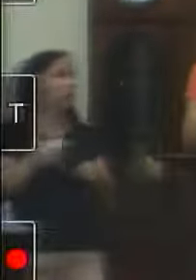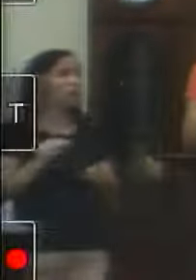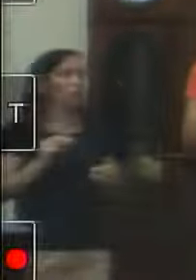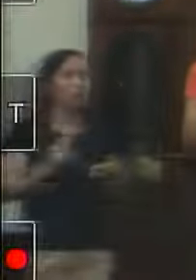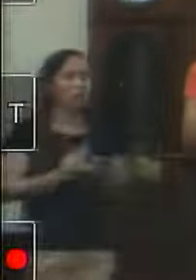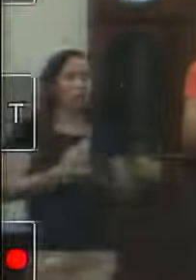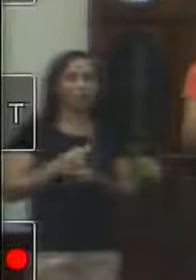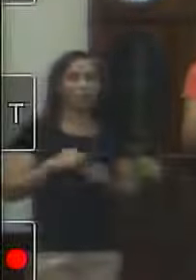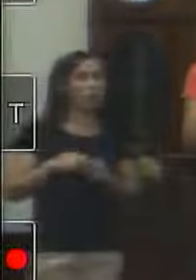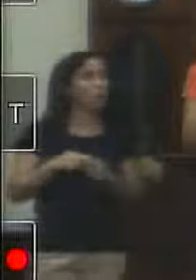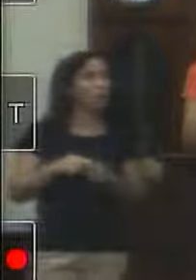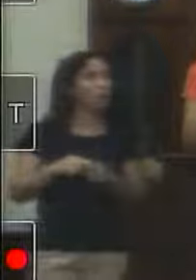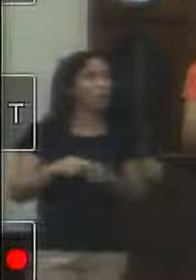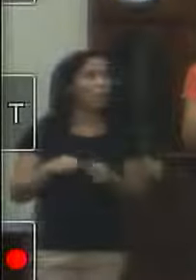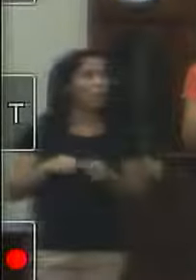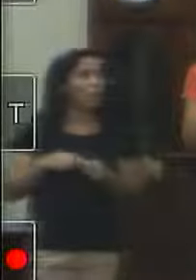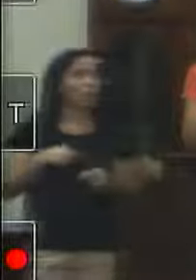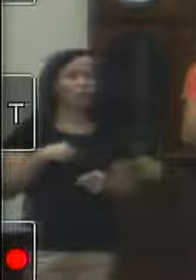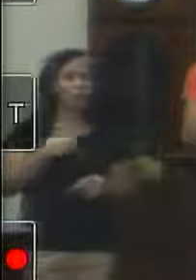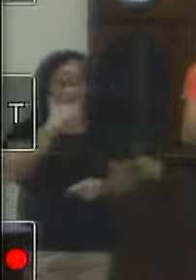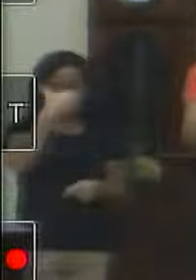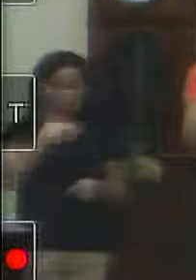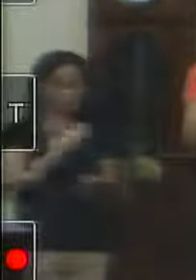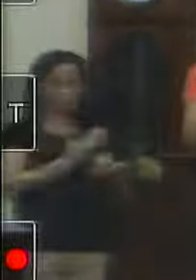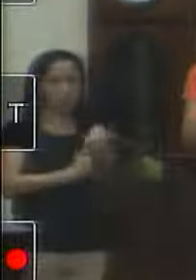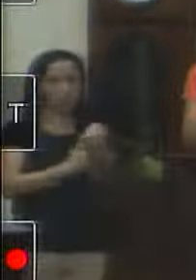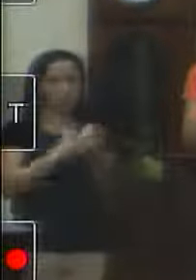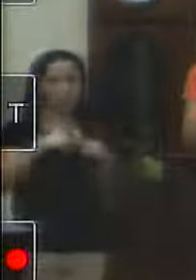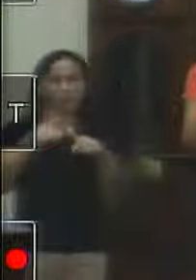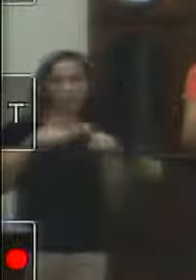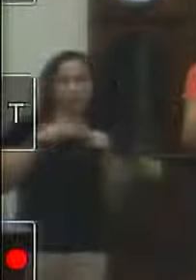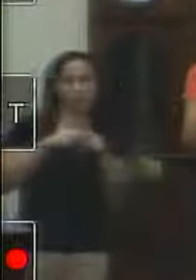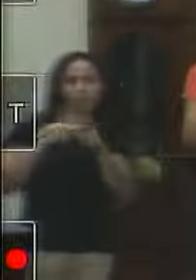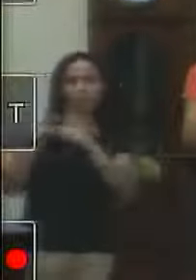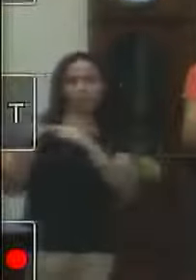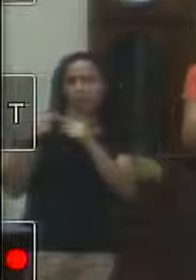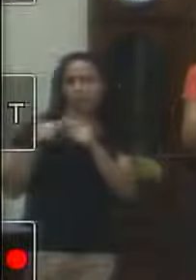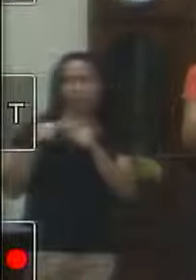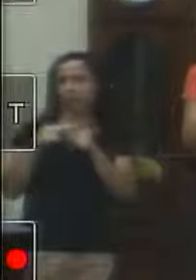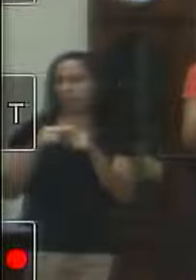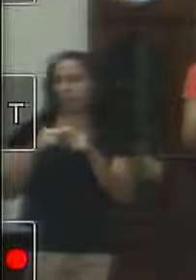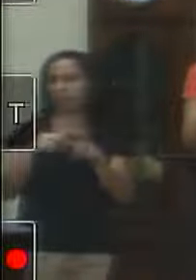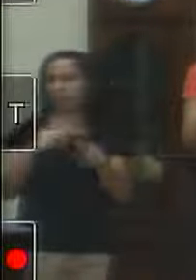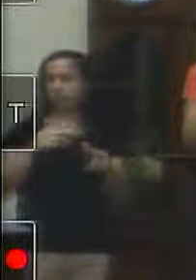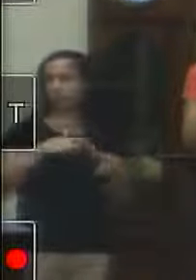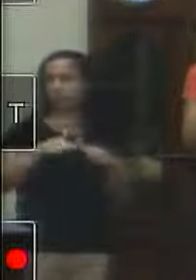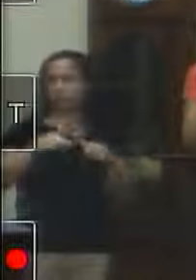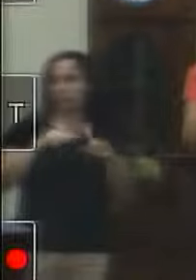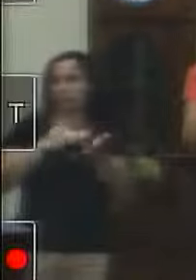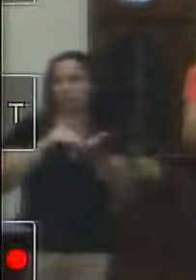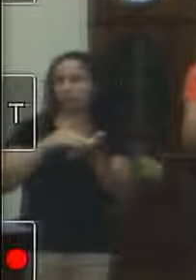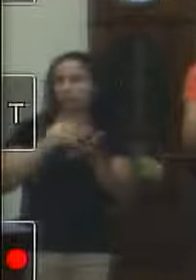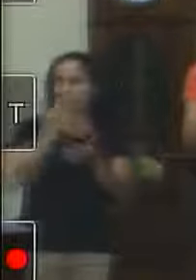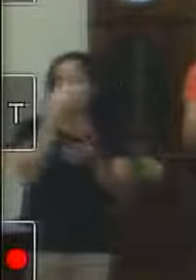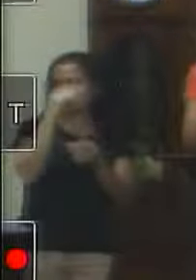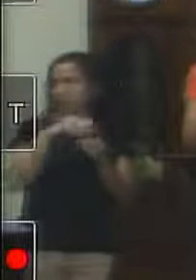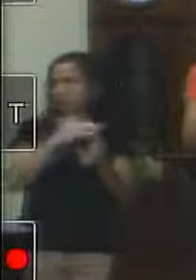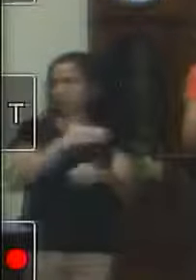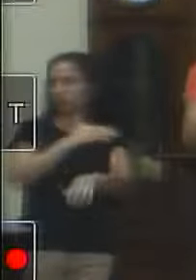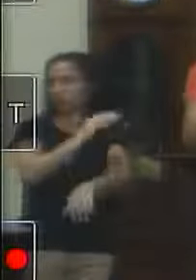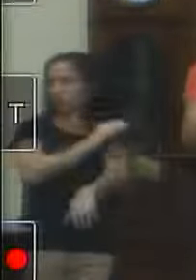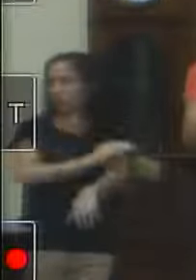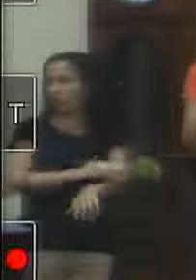aconteceu. Eu estou Certo. falando da minha pasta, que eu posso falar pela minha pasta. A secretaria responsável pelo carnaval é a Secretaria de Cultura